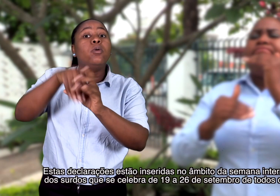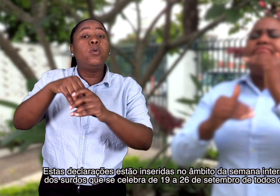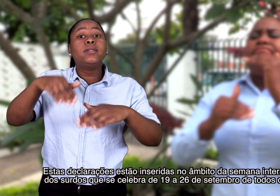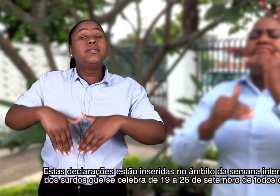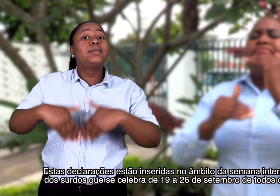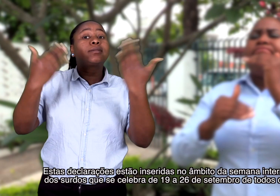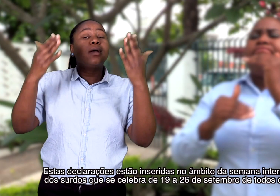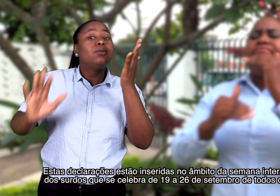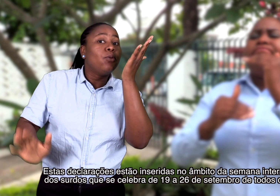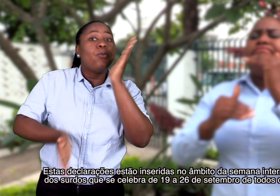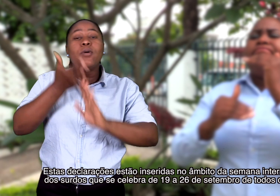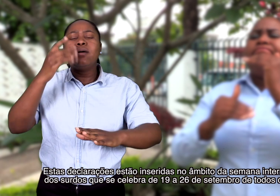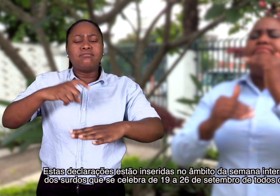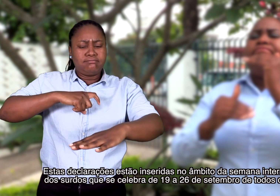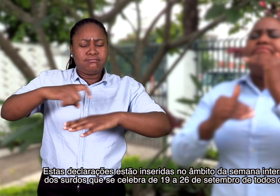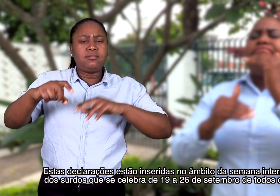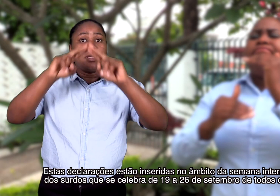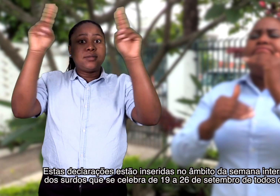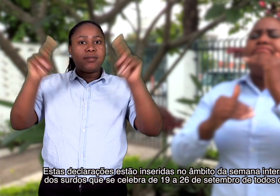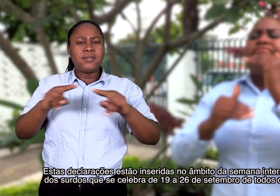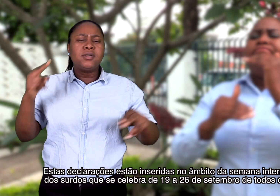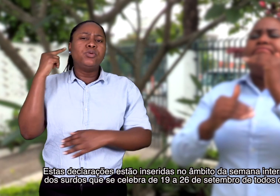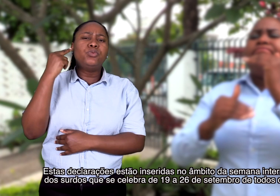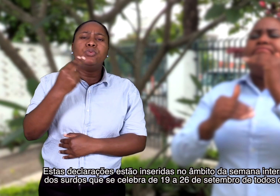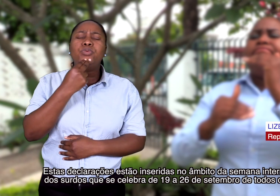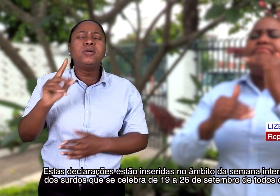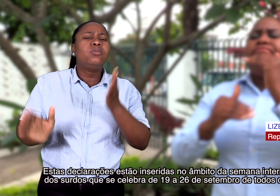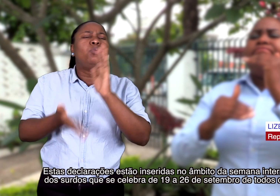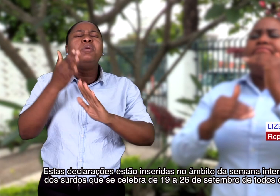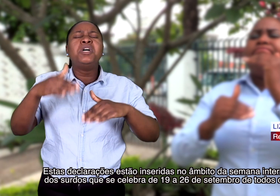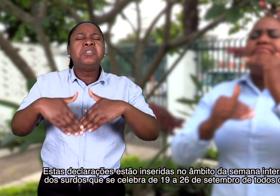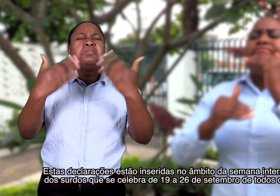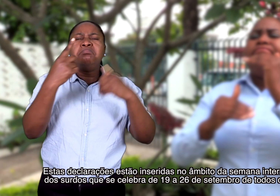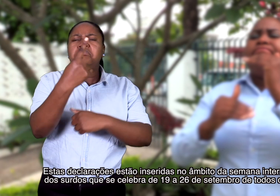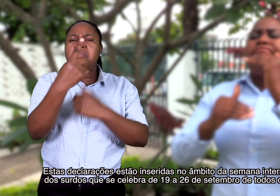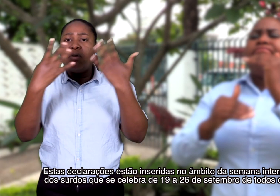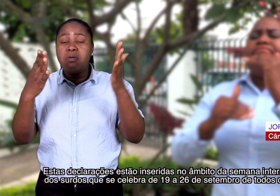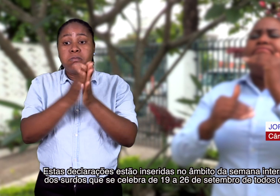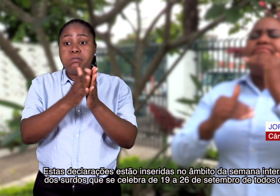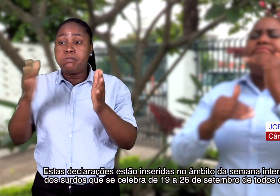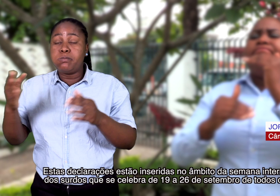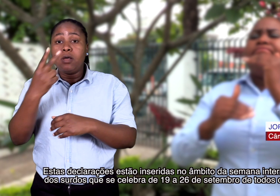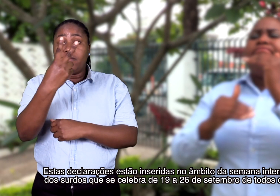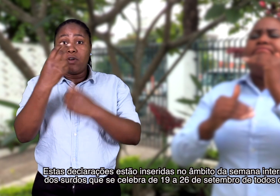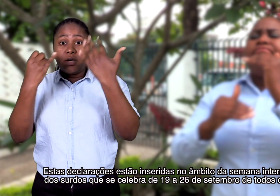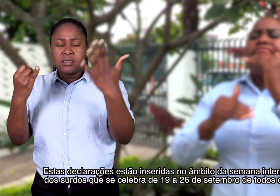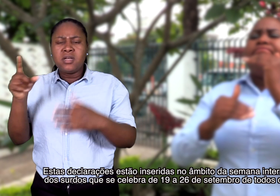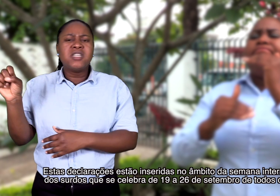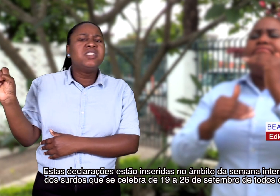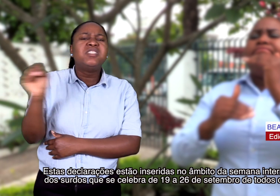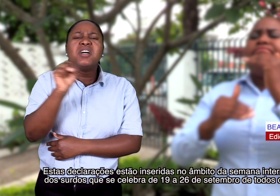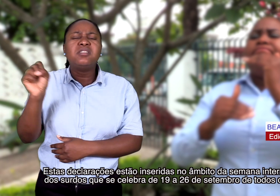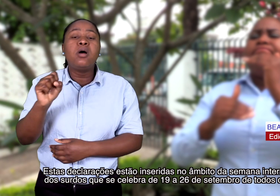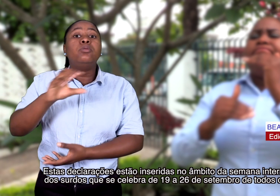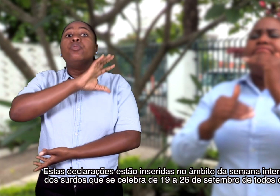Estas declarações estão inseridas no âmbito da Semana Internacional dos Surdos, que se celebra de 19 a 26 de setembro de todos os